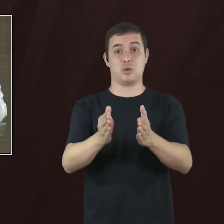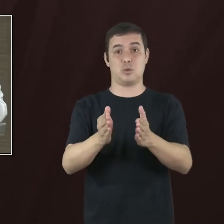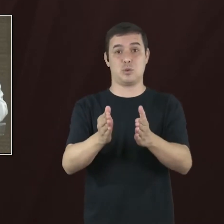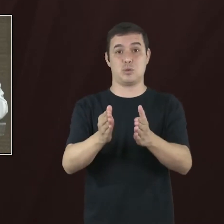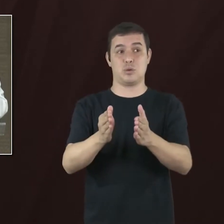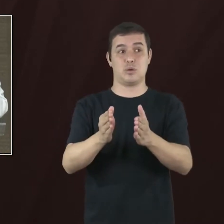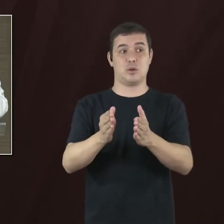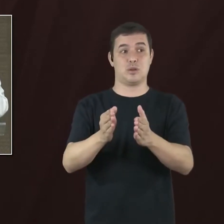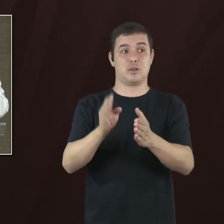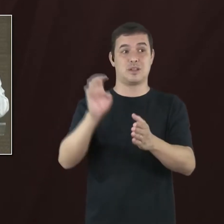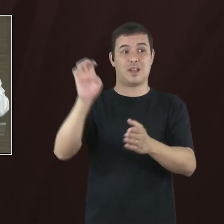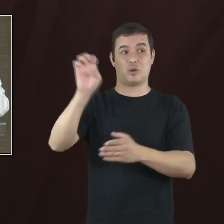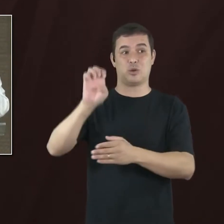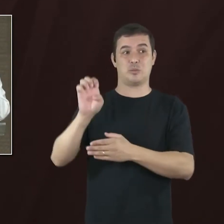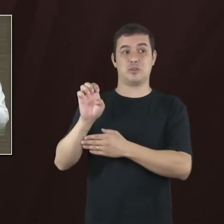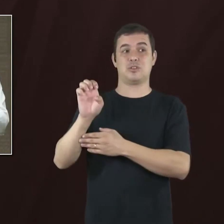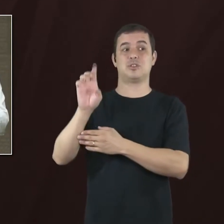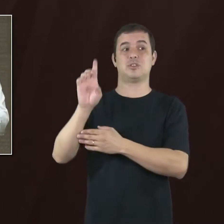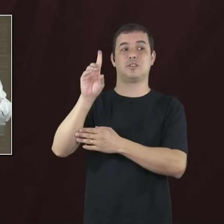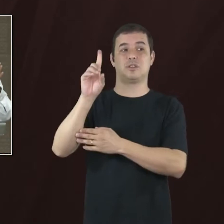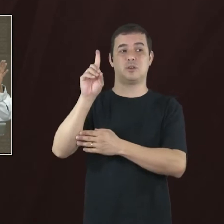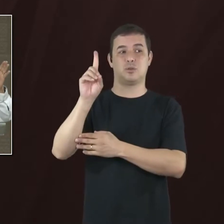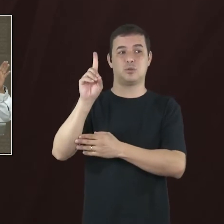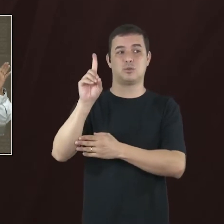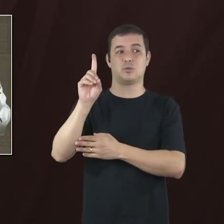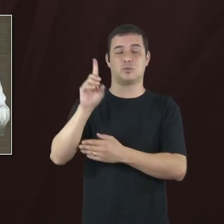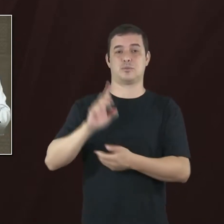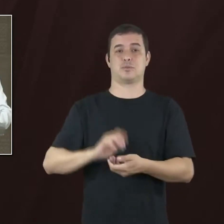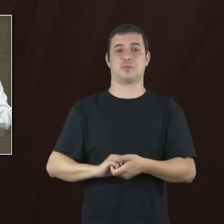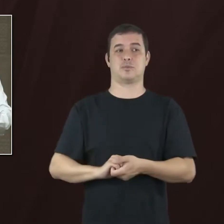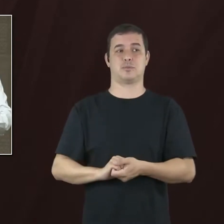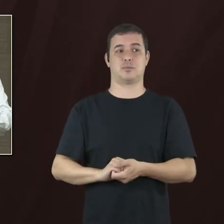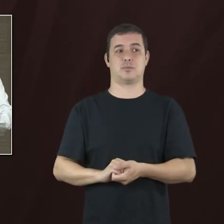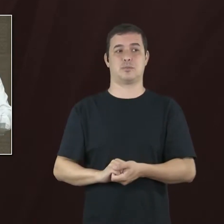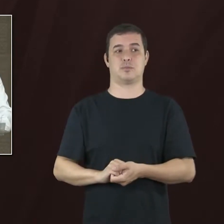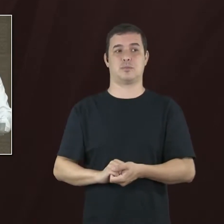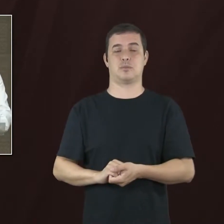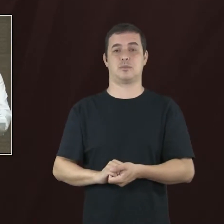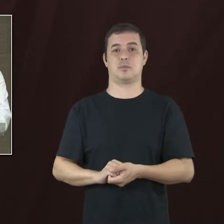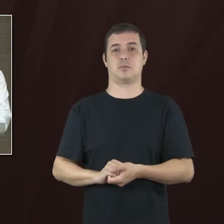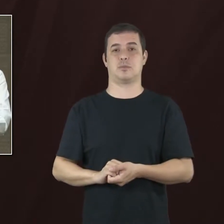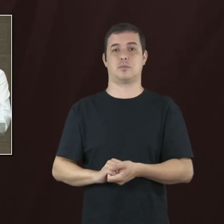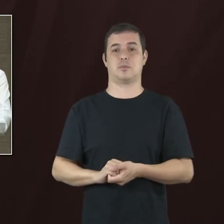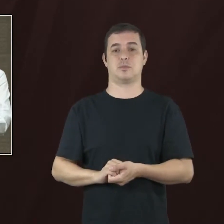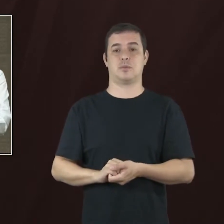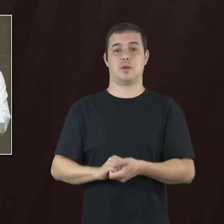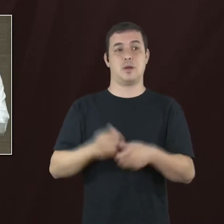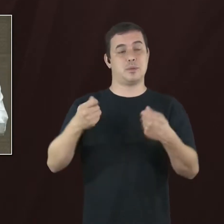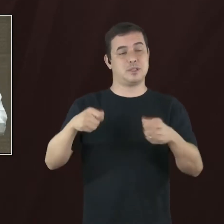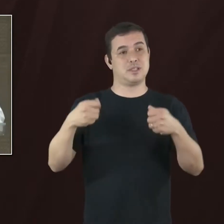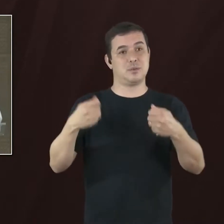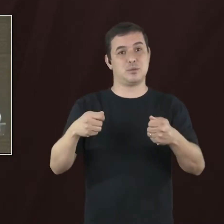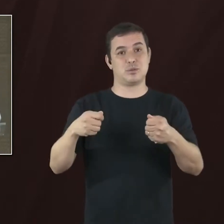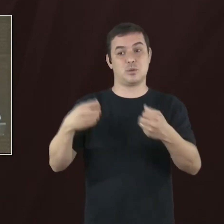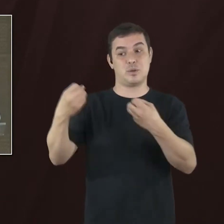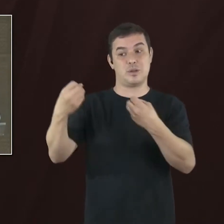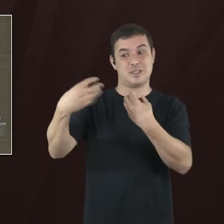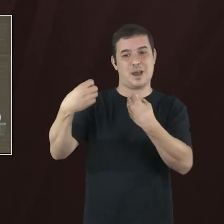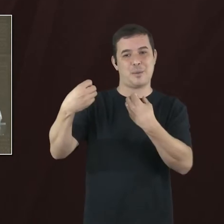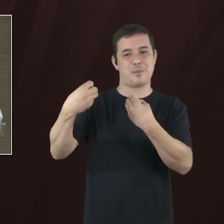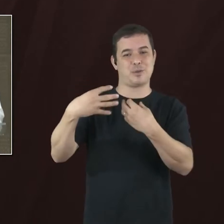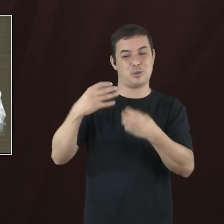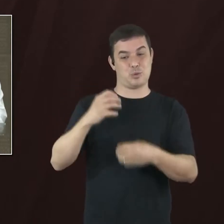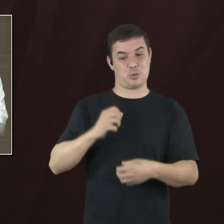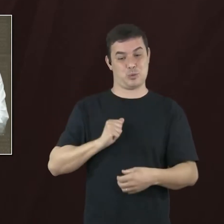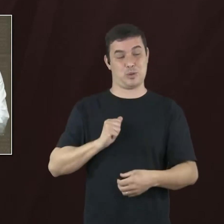Deus. Nós preferimos ficarmos dentro do escopo do ensinamento saudável dos